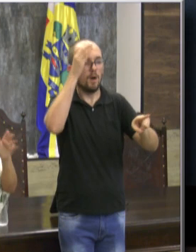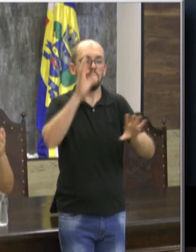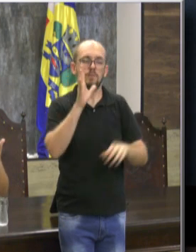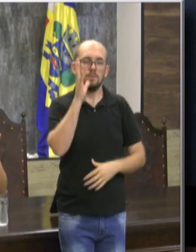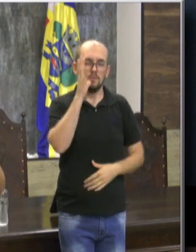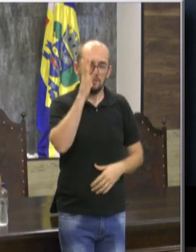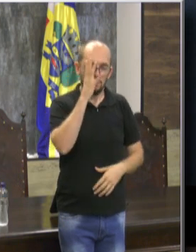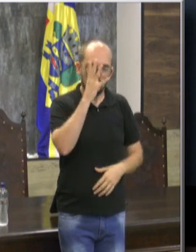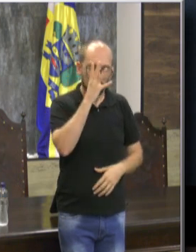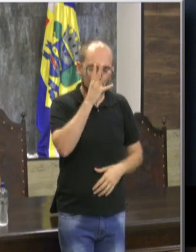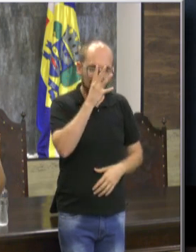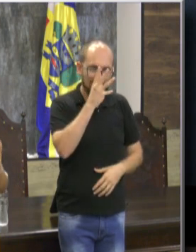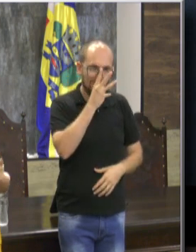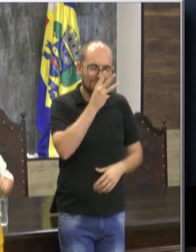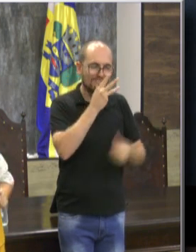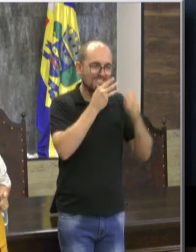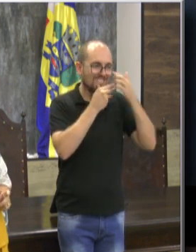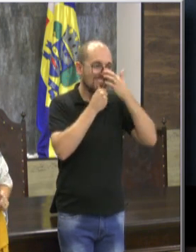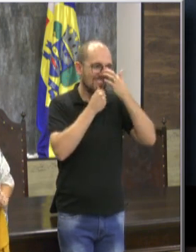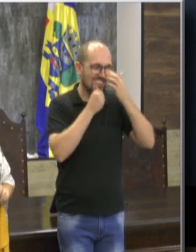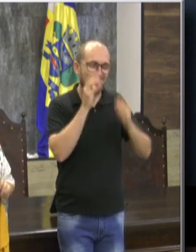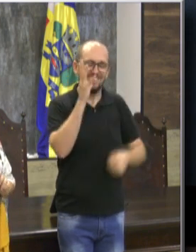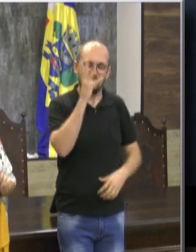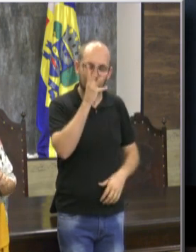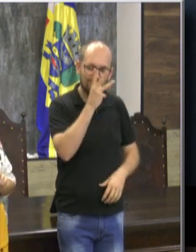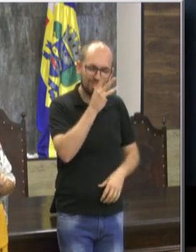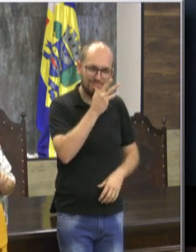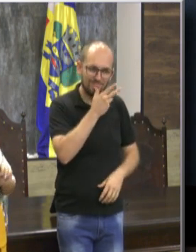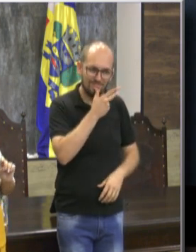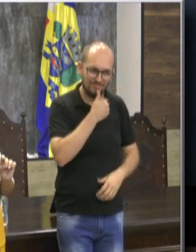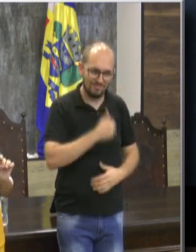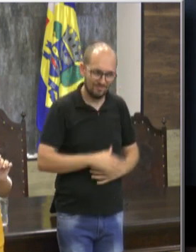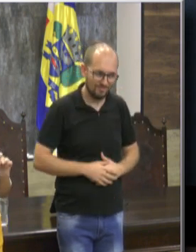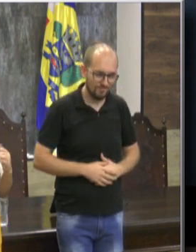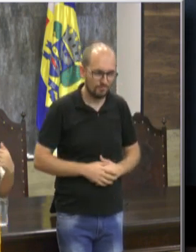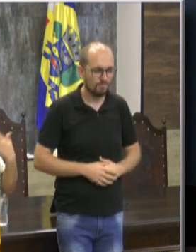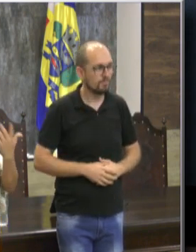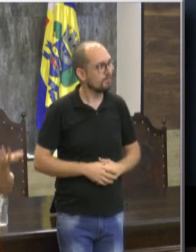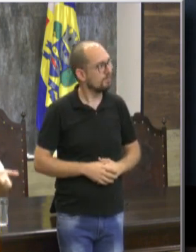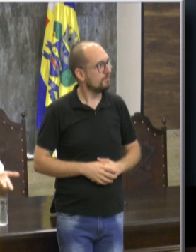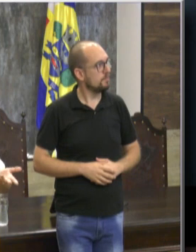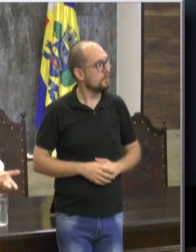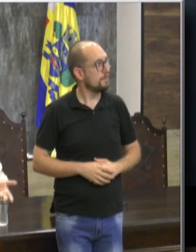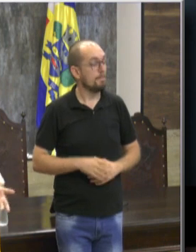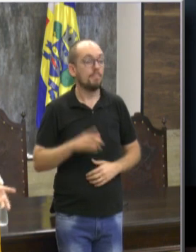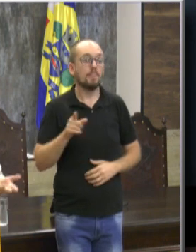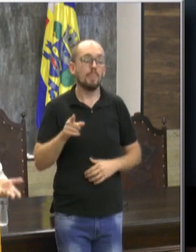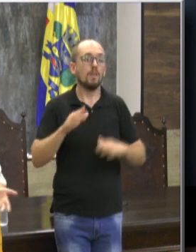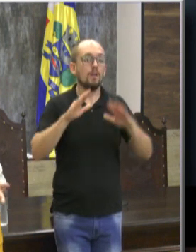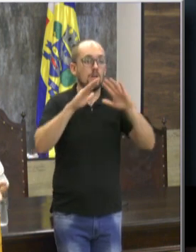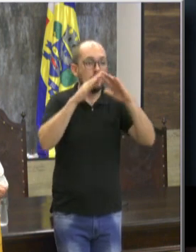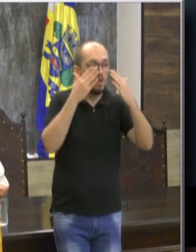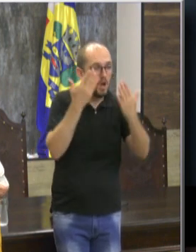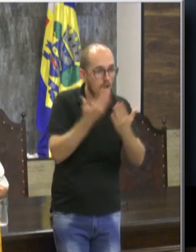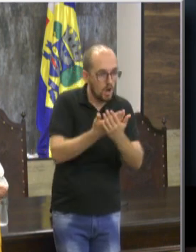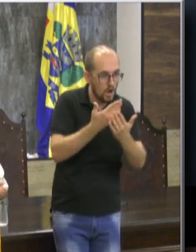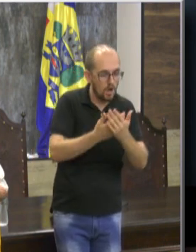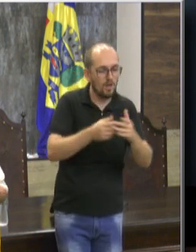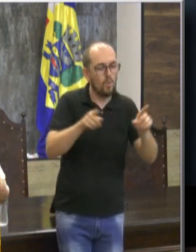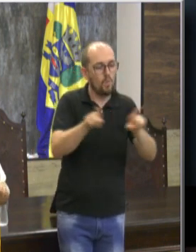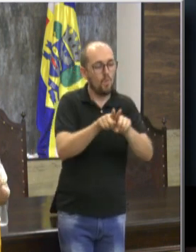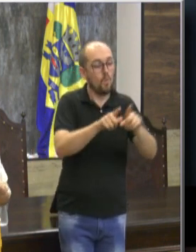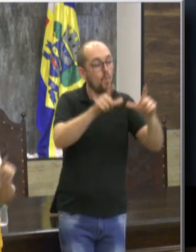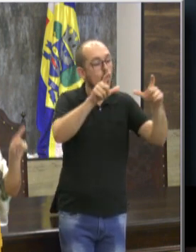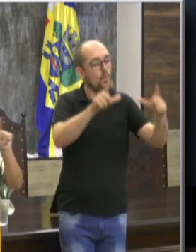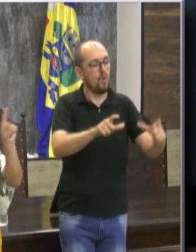lento, gente. Pensem que foi um processo muito devagar. Compreender a escola como um espaço social de aprendizagens. Então,